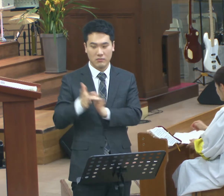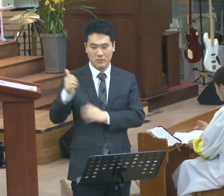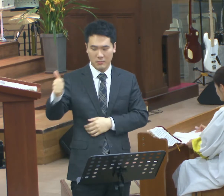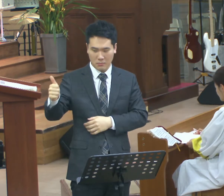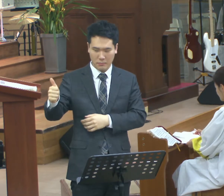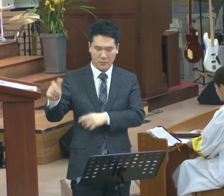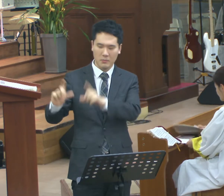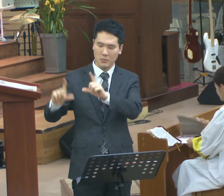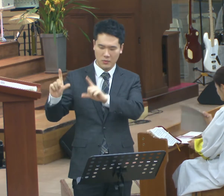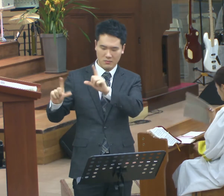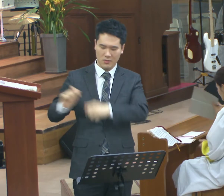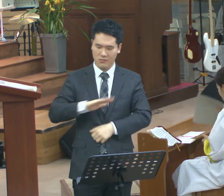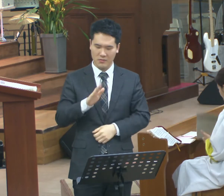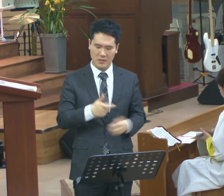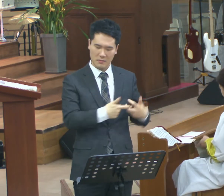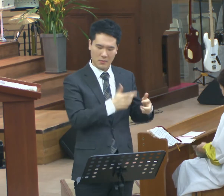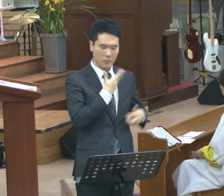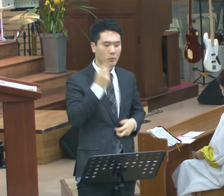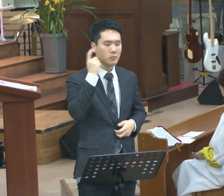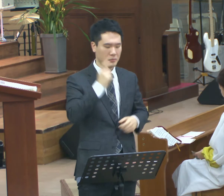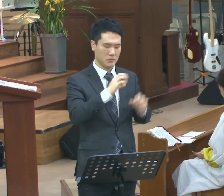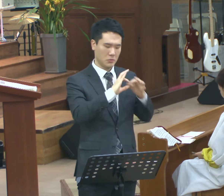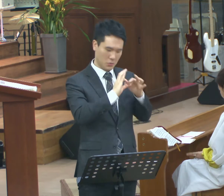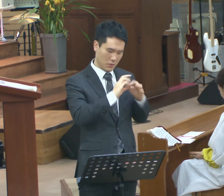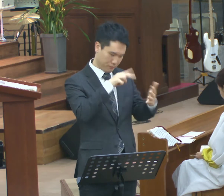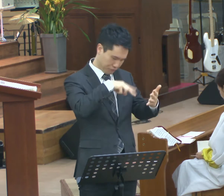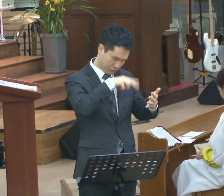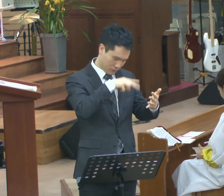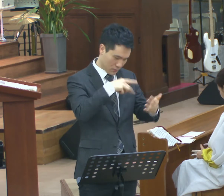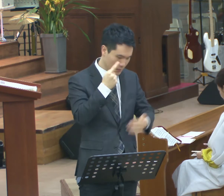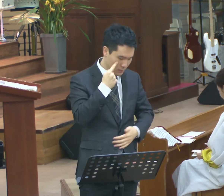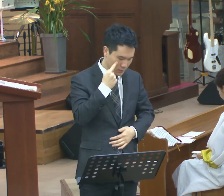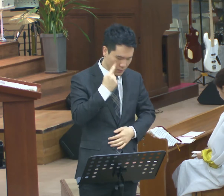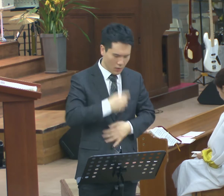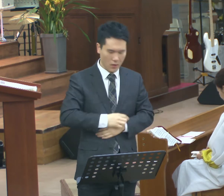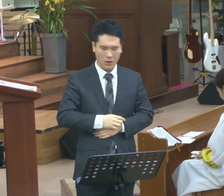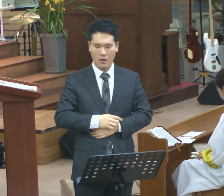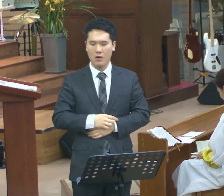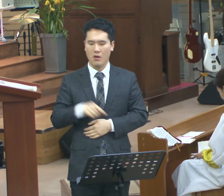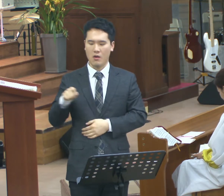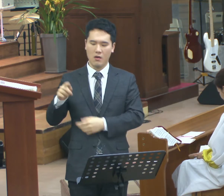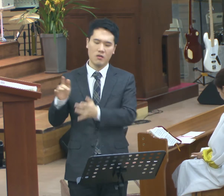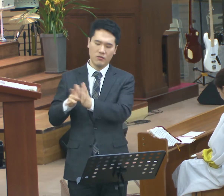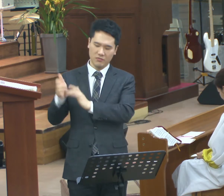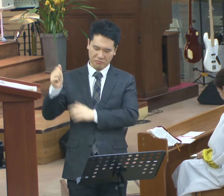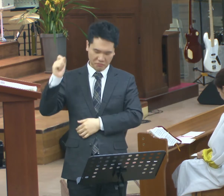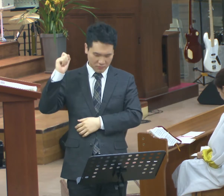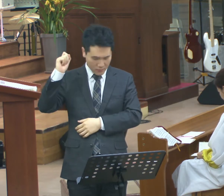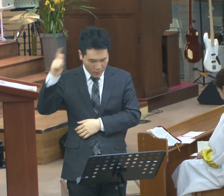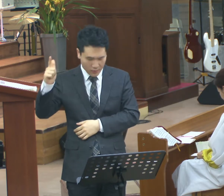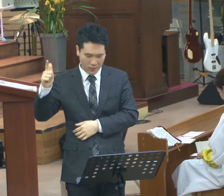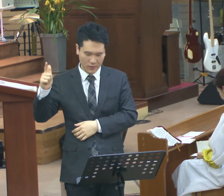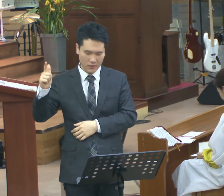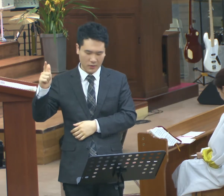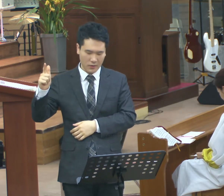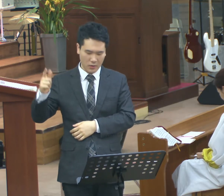모습을 우리가 마가복음을 통해 보면서 굉장히 감각이 탁월하시다. 옷가에 누가 터치하면